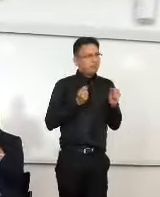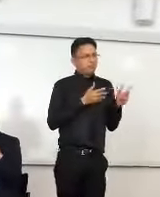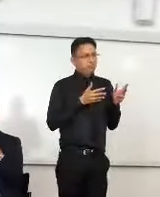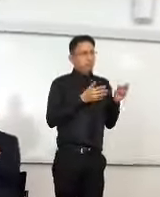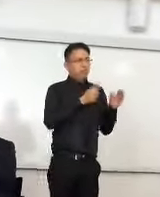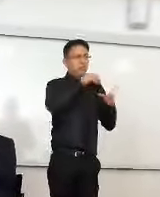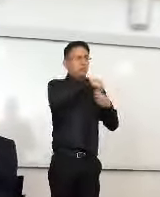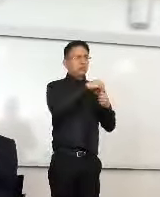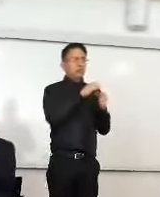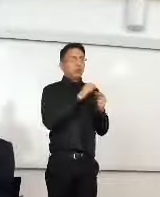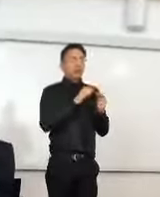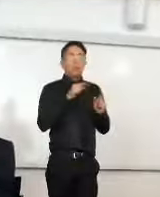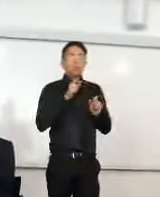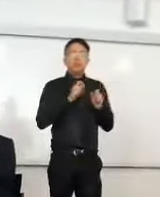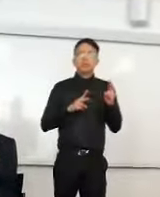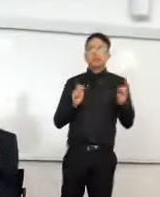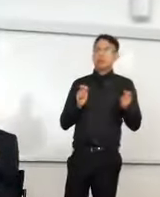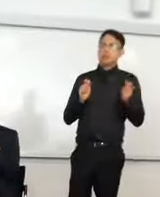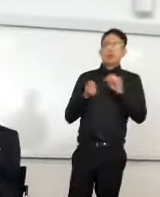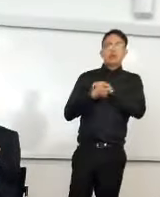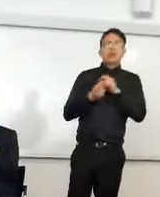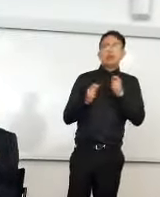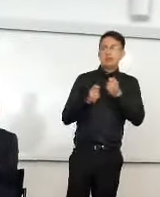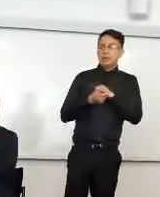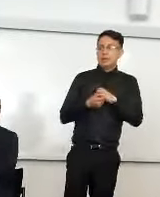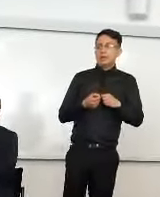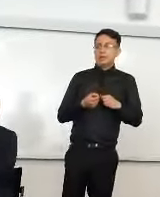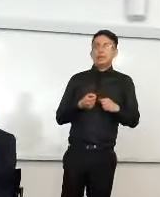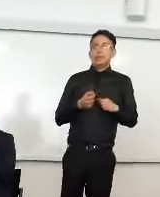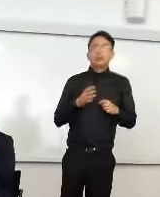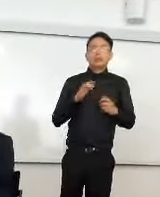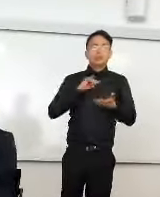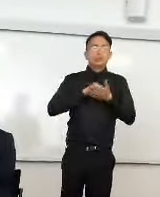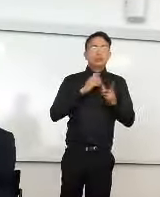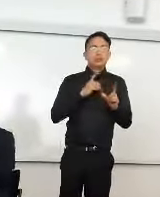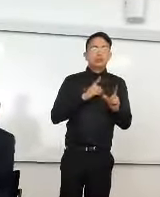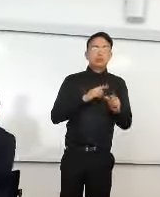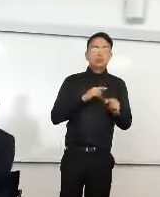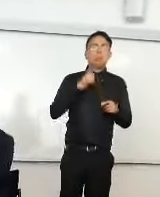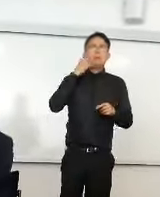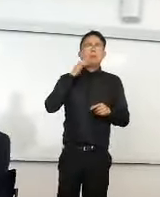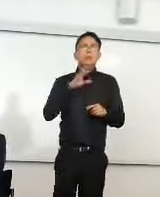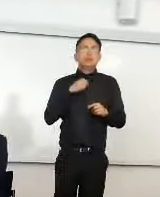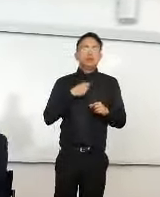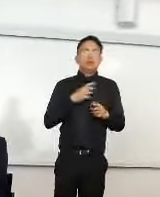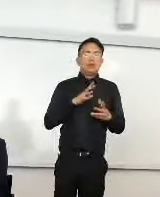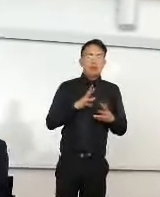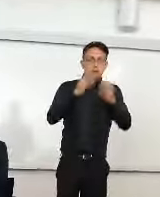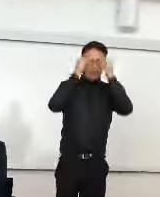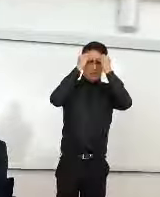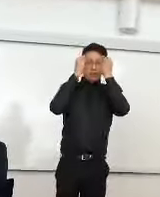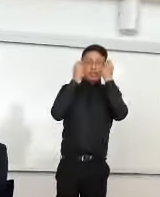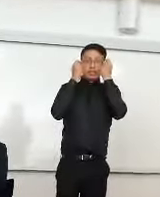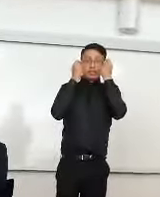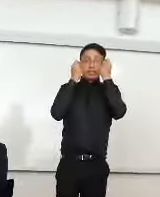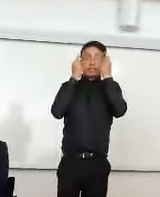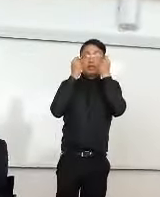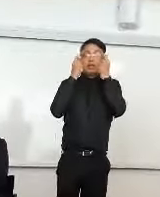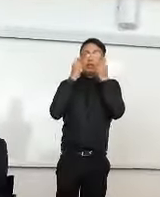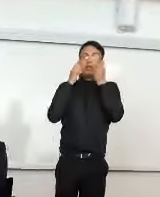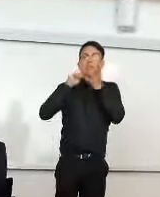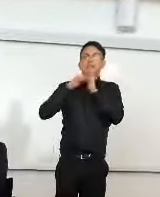que se hizo y cambiaron. O sea, esto es un doctorado intravenoso en derechos de las personas con discapacidad. Sí, team,